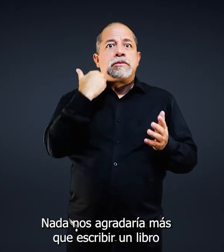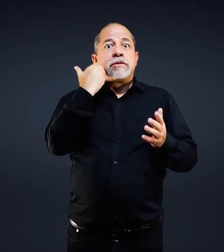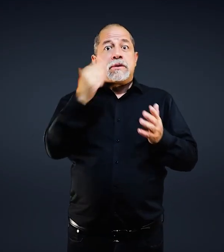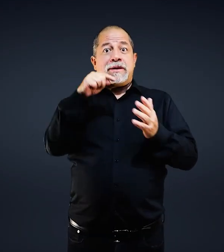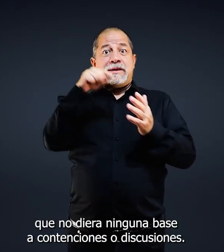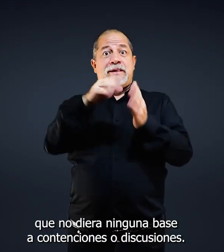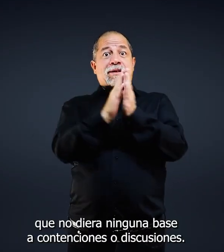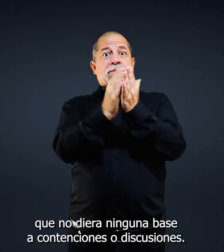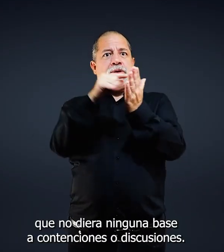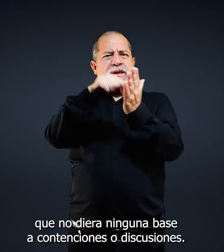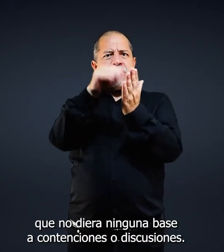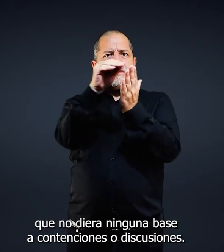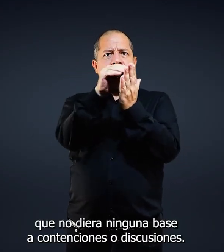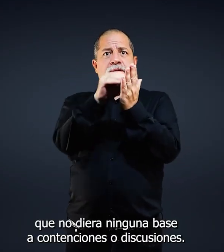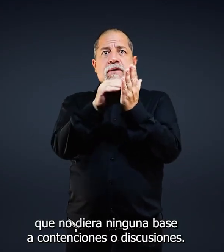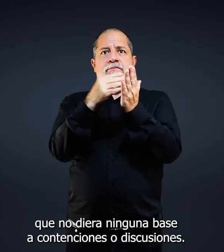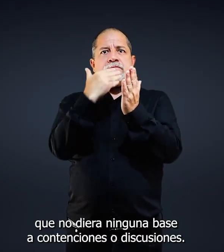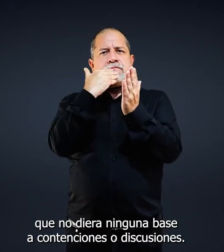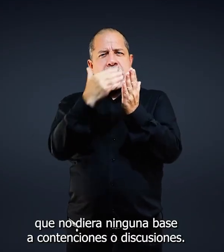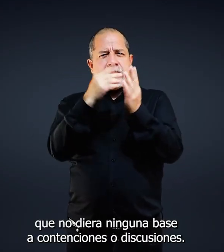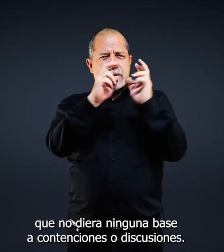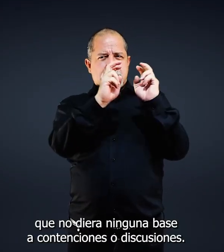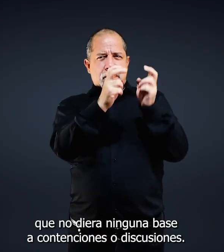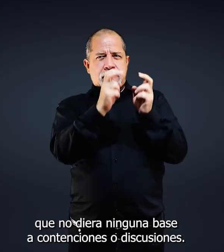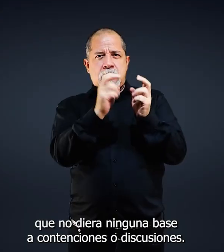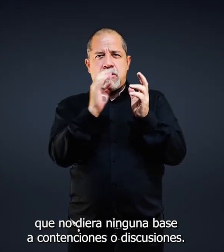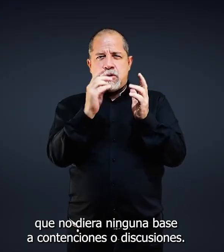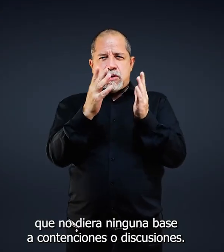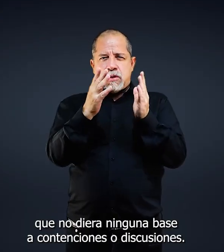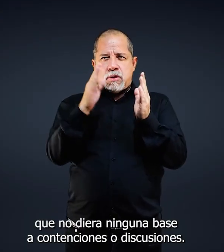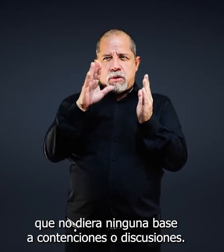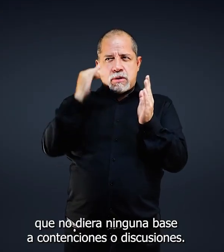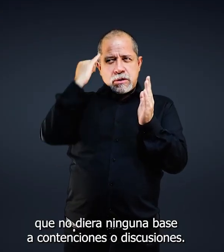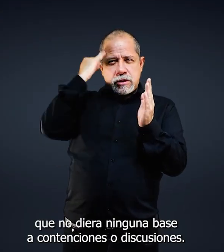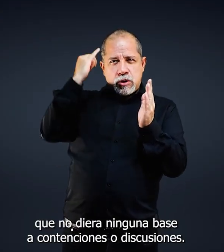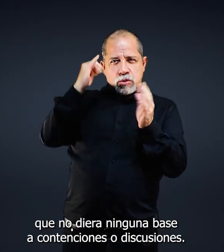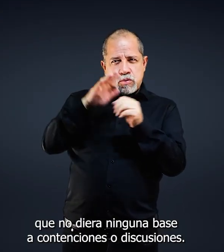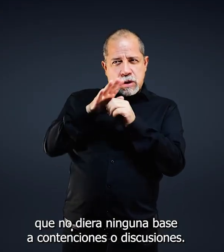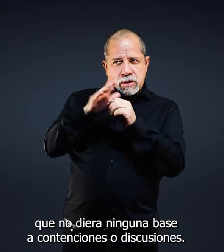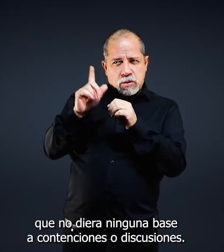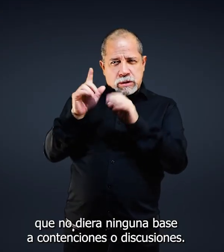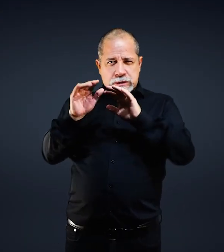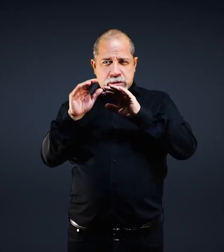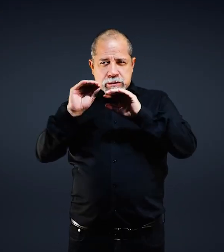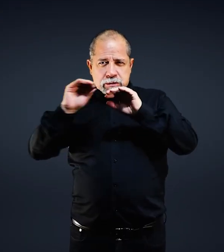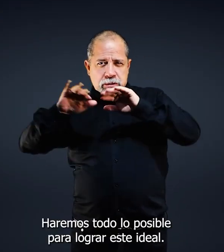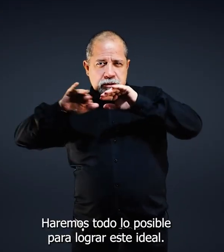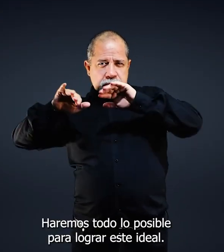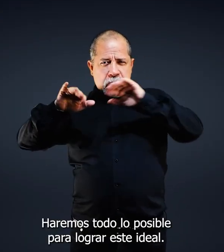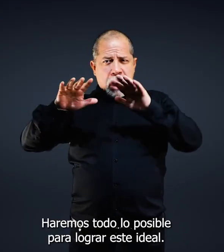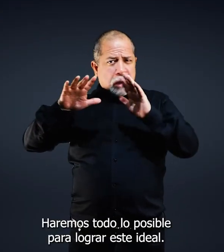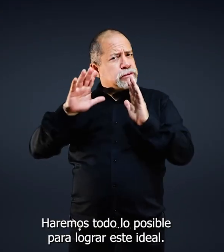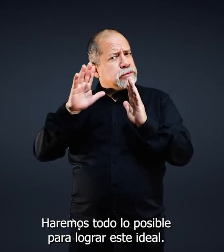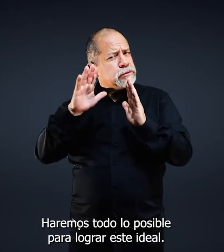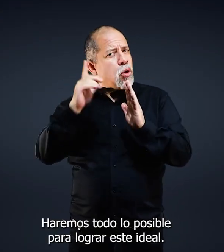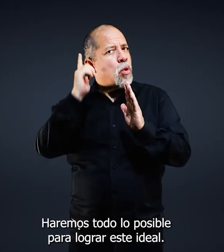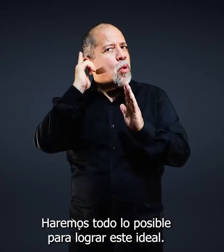que no diera ninguna base a contenciones o discusiones. Haremos todo lo posible para lograr